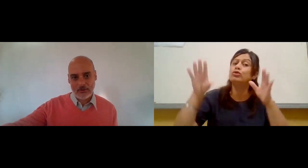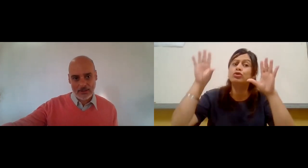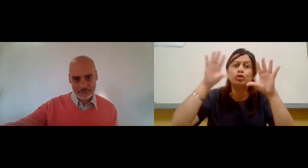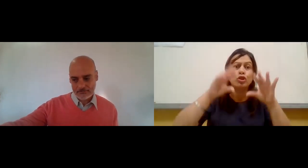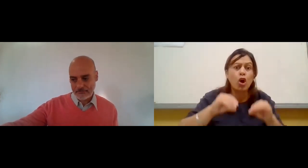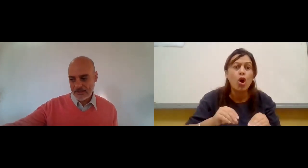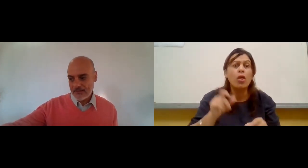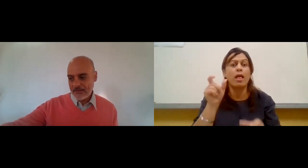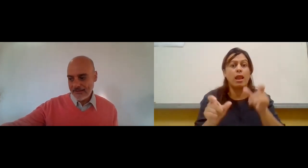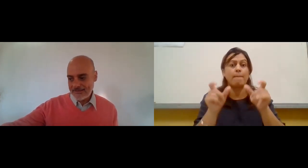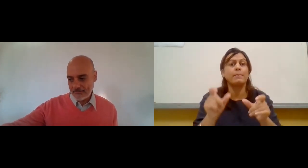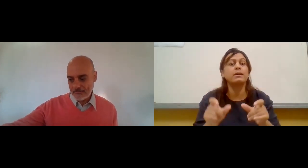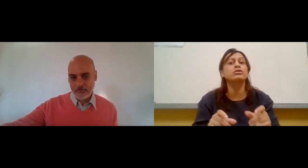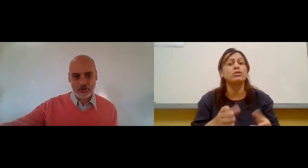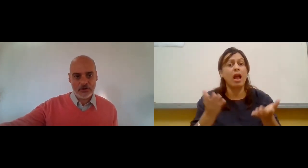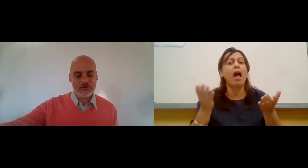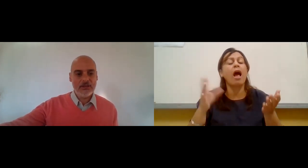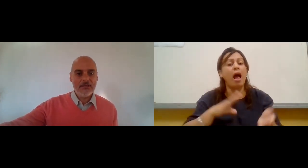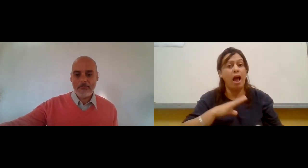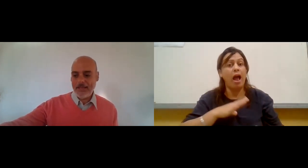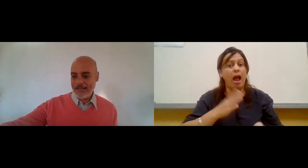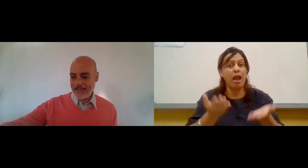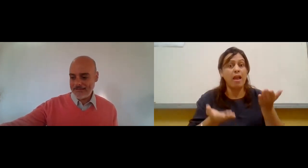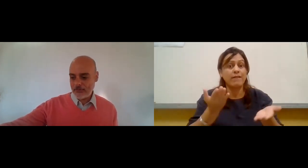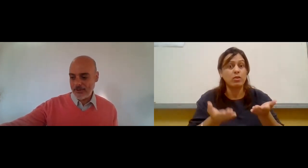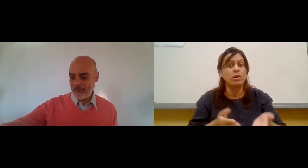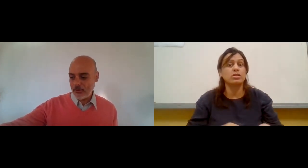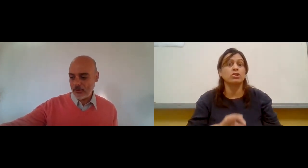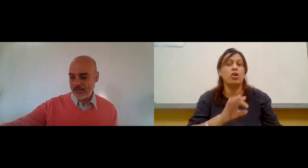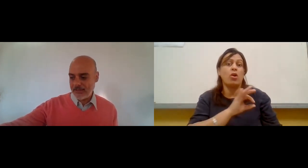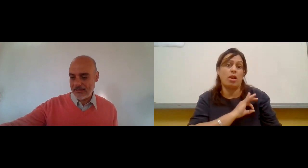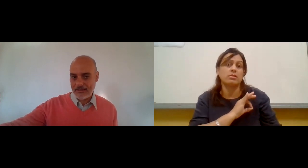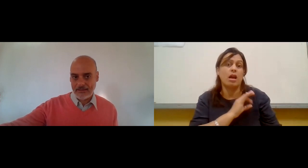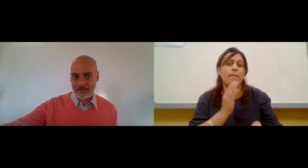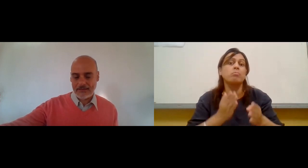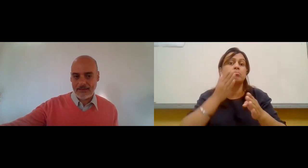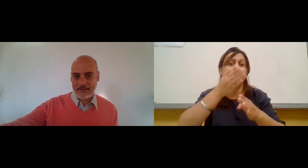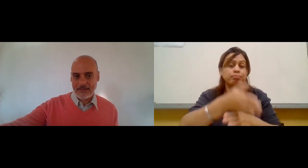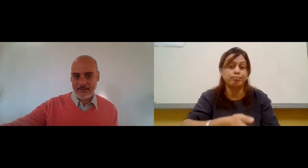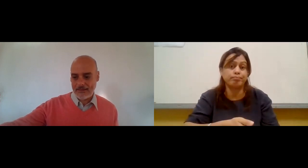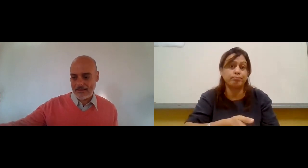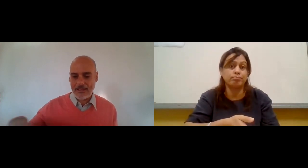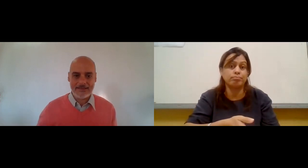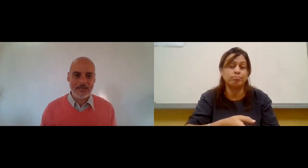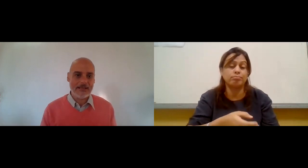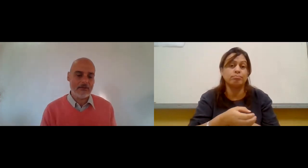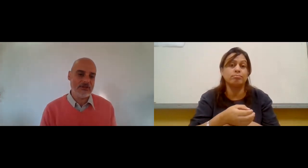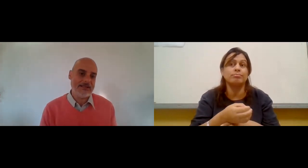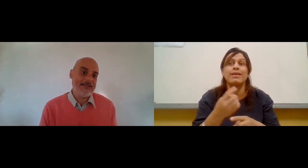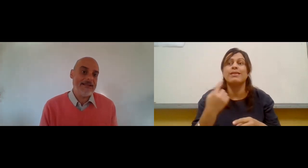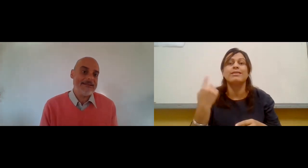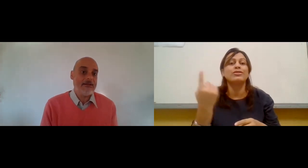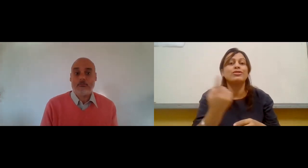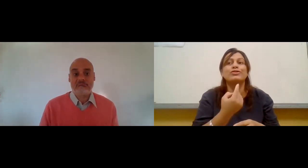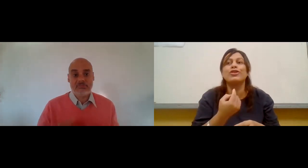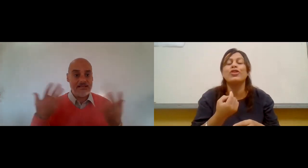la lengua. Es decir, nosotros, si tuviéramos que aceptar, o sea,